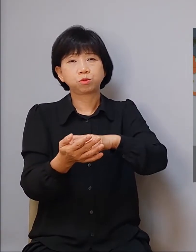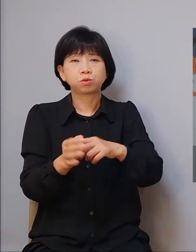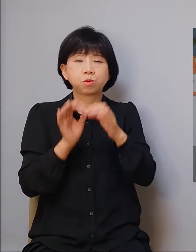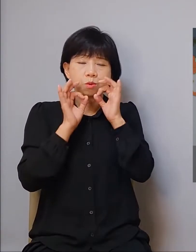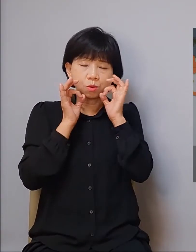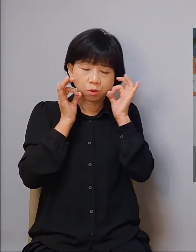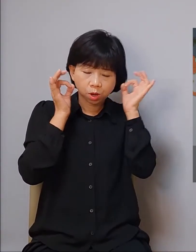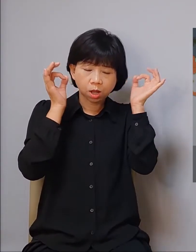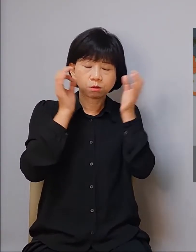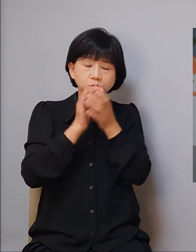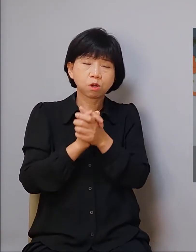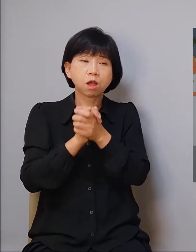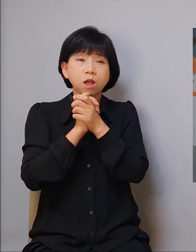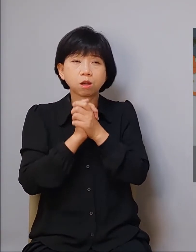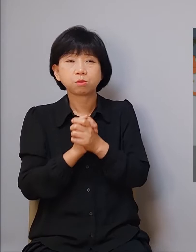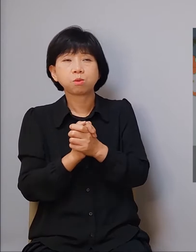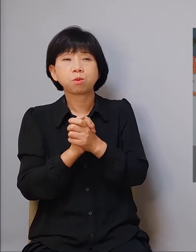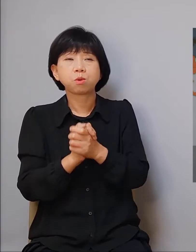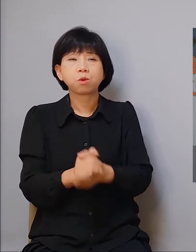무릎 꿇어